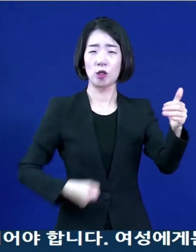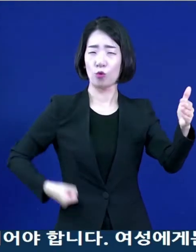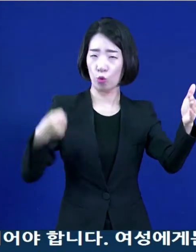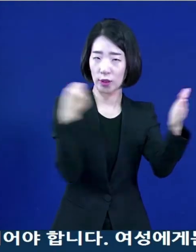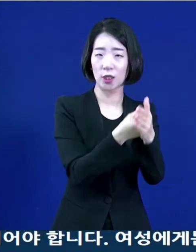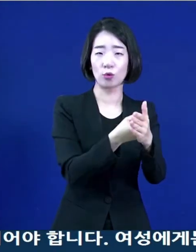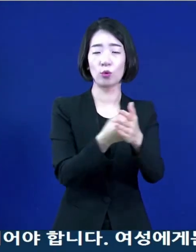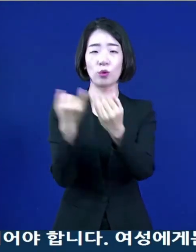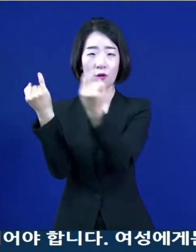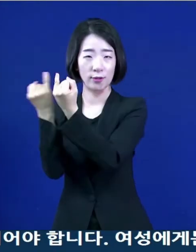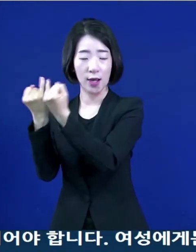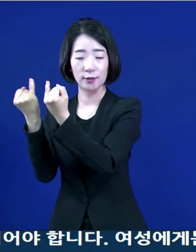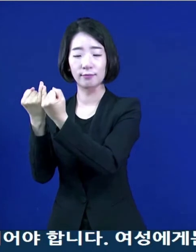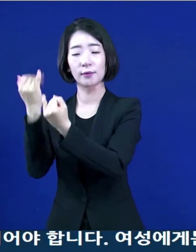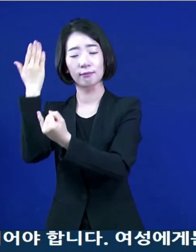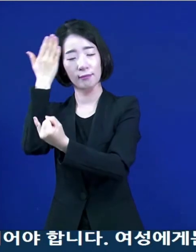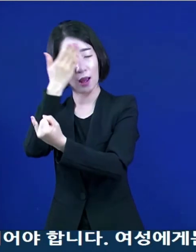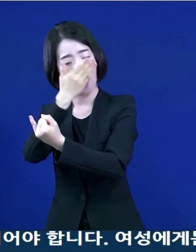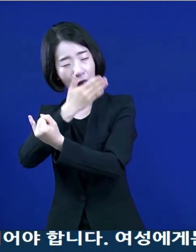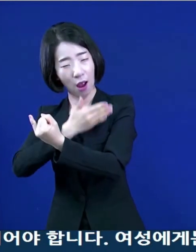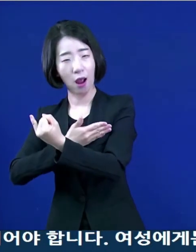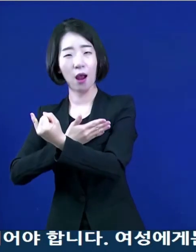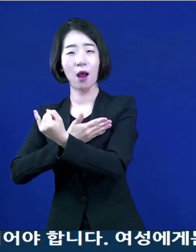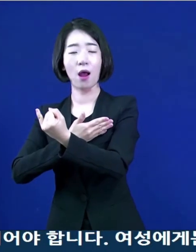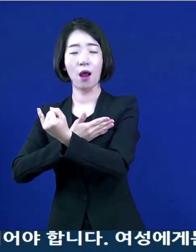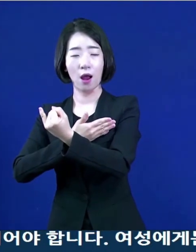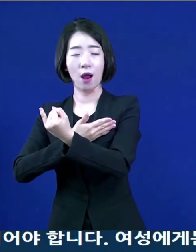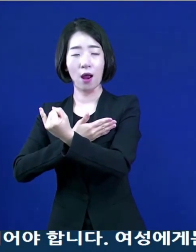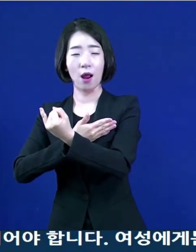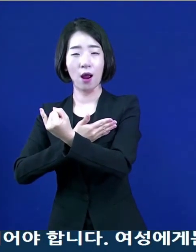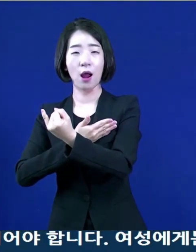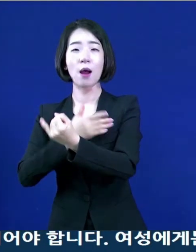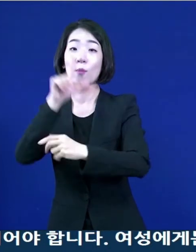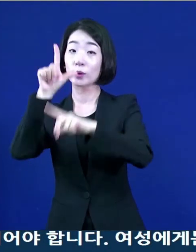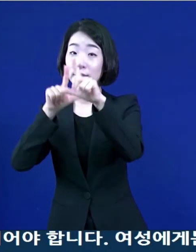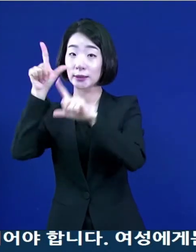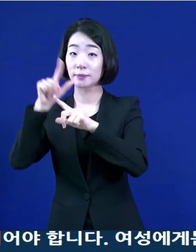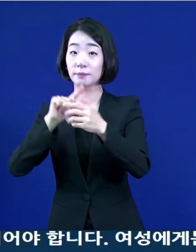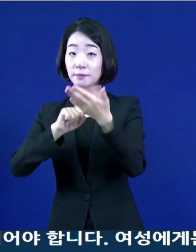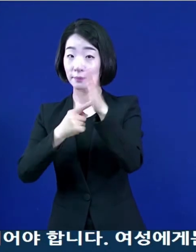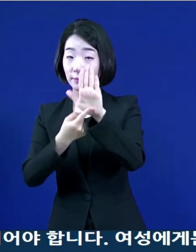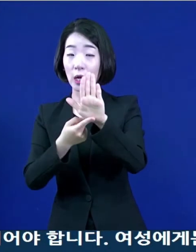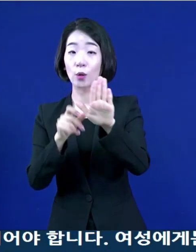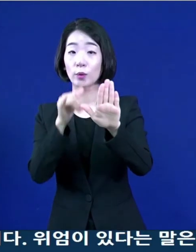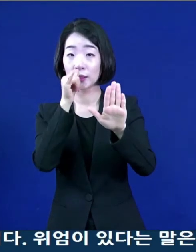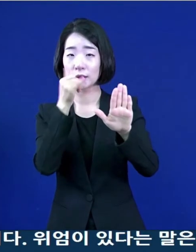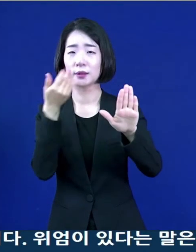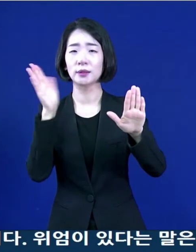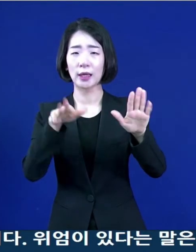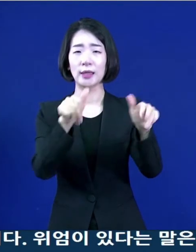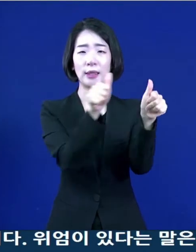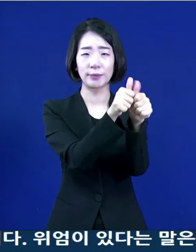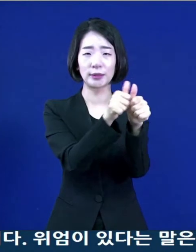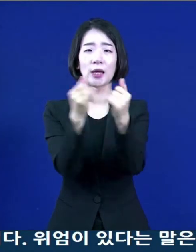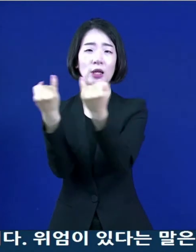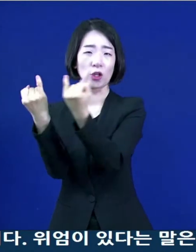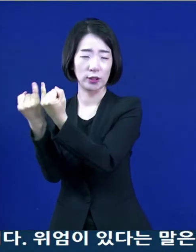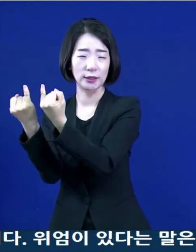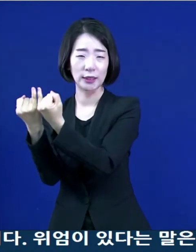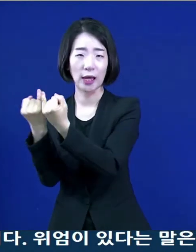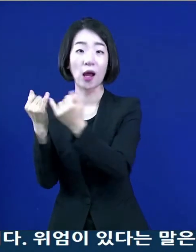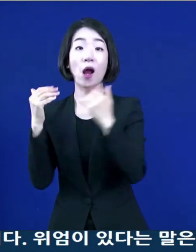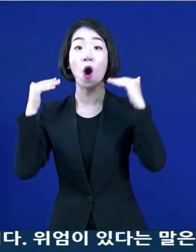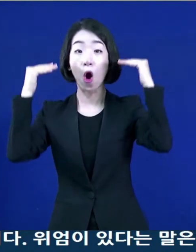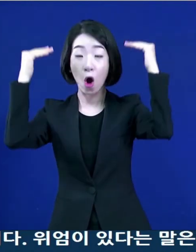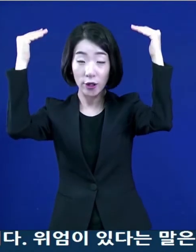여성은 고상하고 단아한 모습입니다. 이것이 각각 남성 어른들과 여성 어른을 설명할